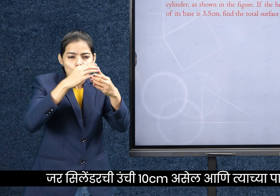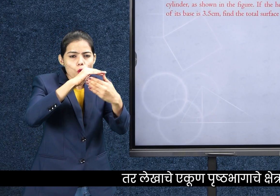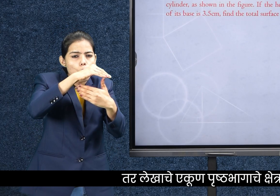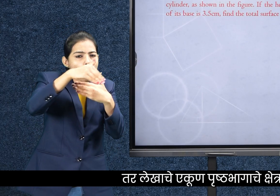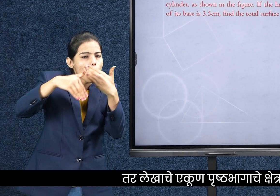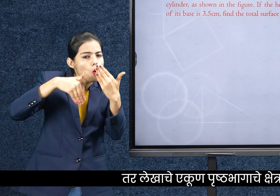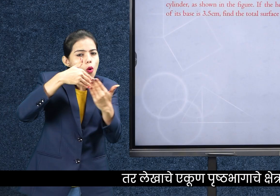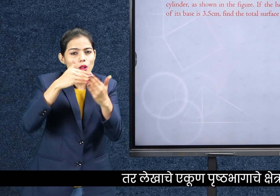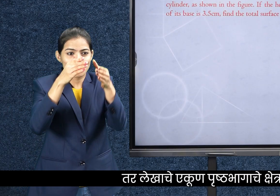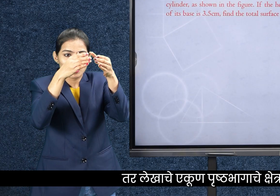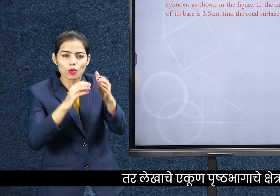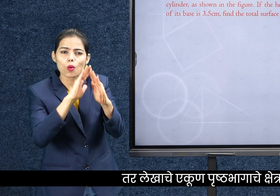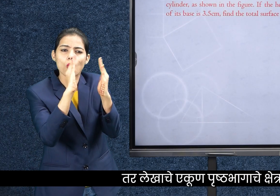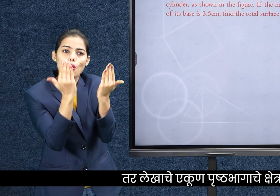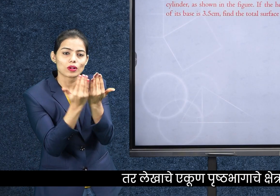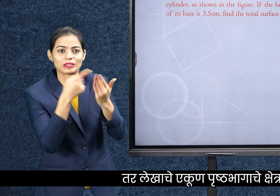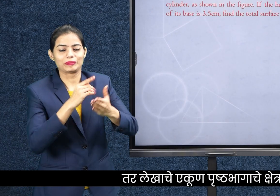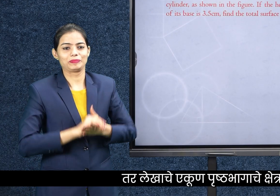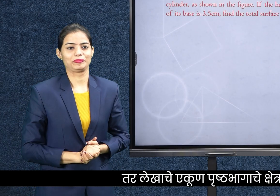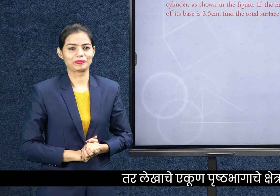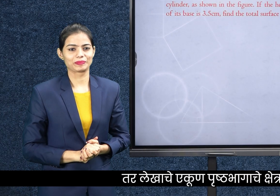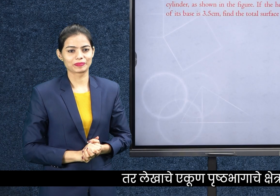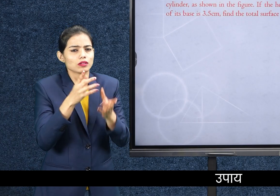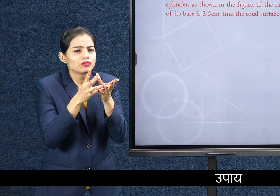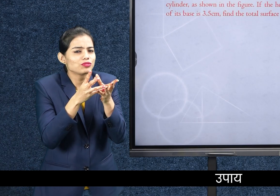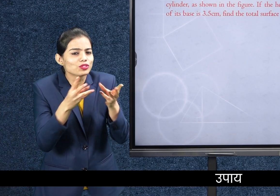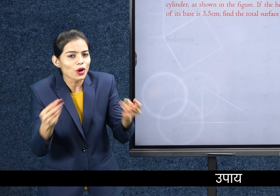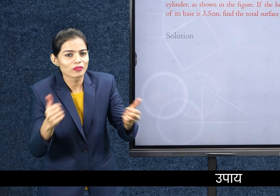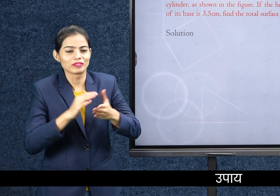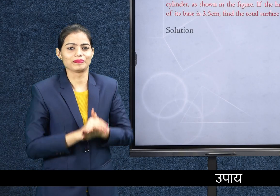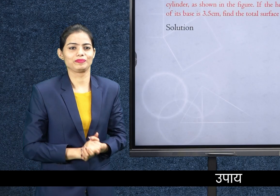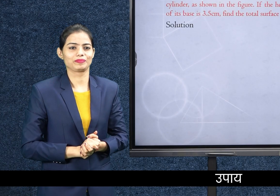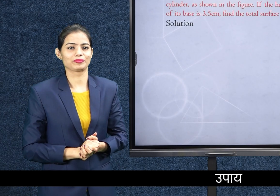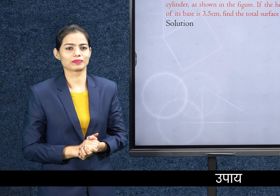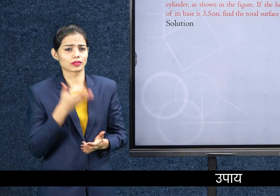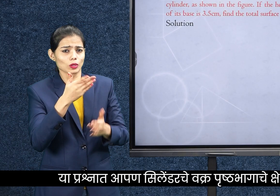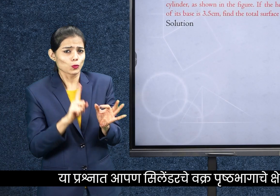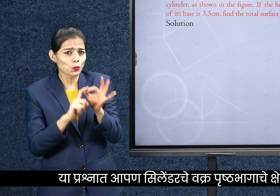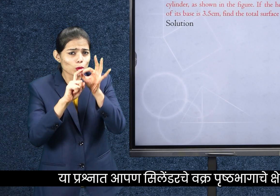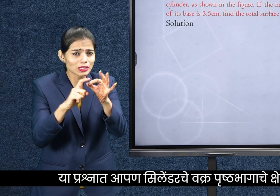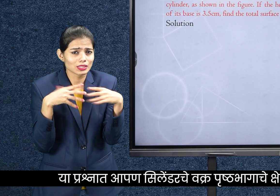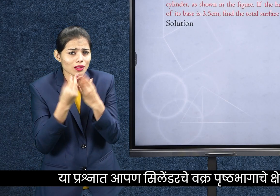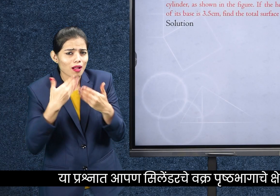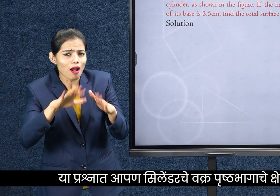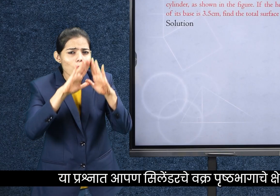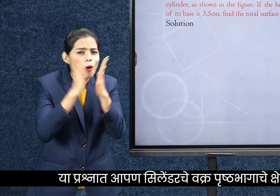तर लेखाचे एकूण पृष्ठभागाचे क्षेत्रफळ काढा. उपाय. या प्रश्नात आपण सिलेंडरचे